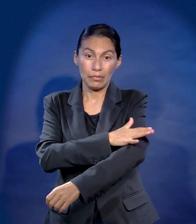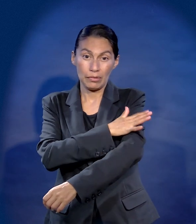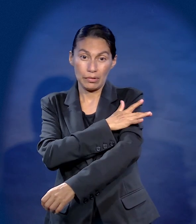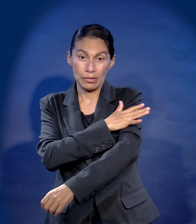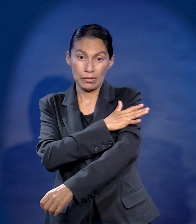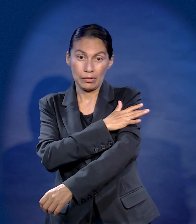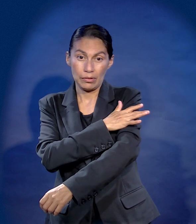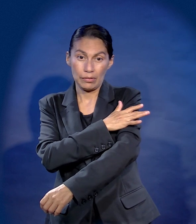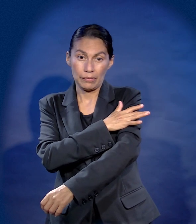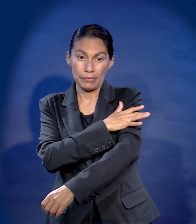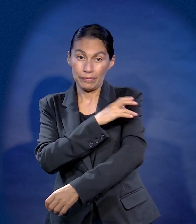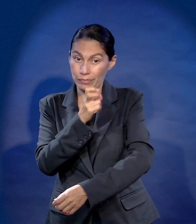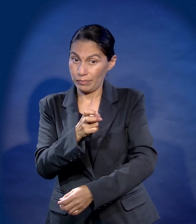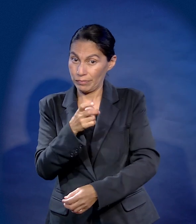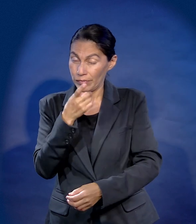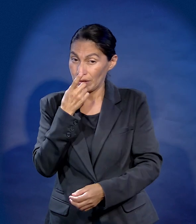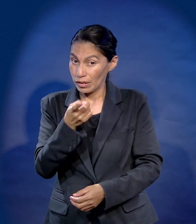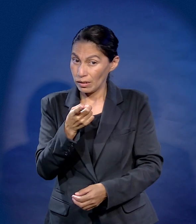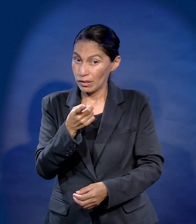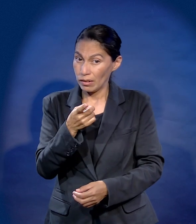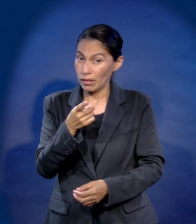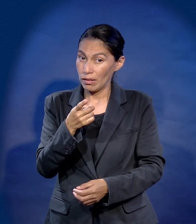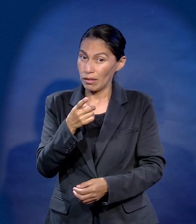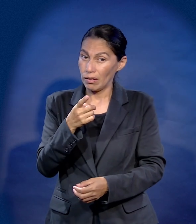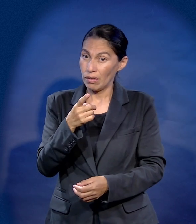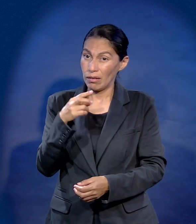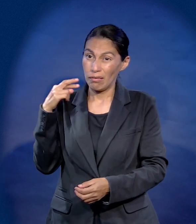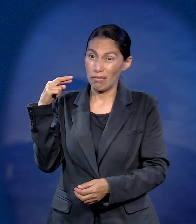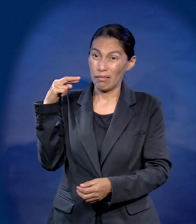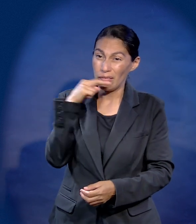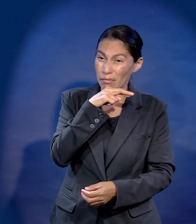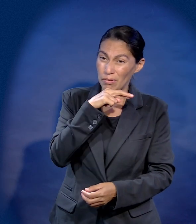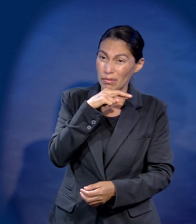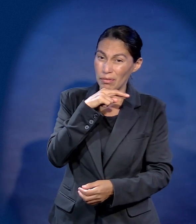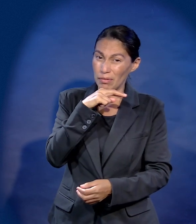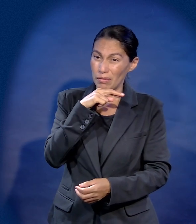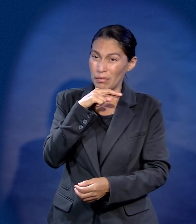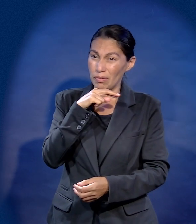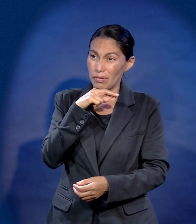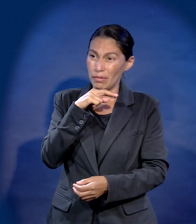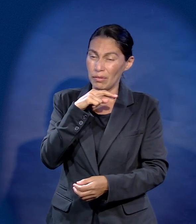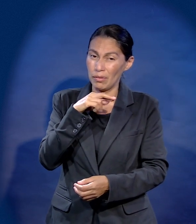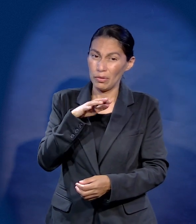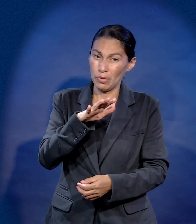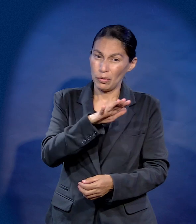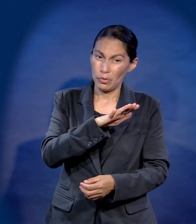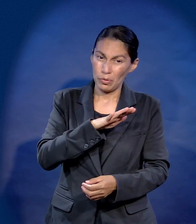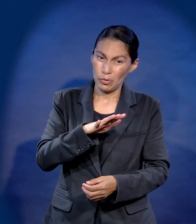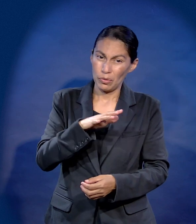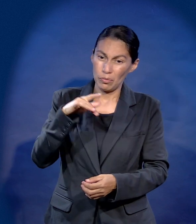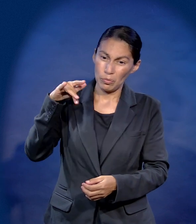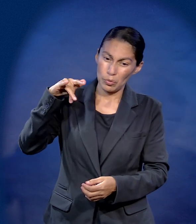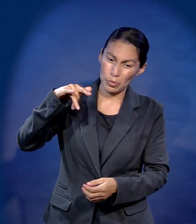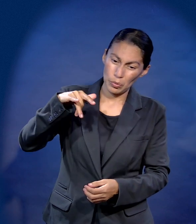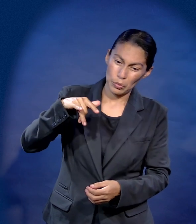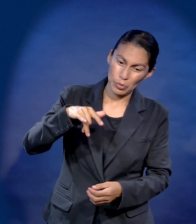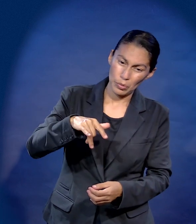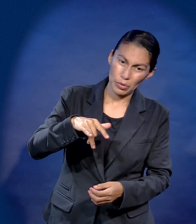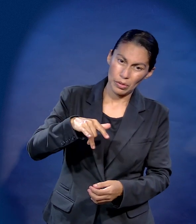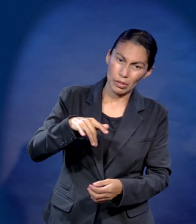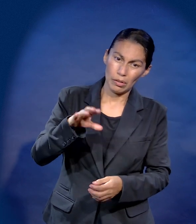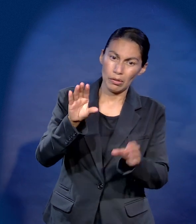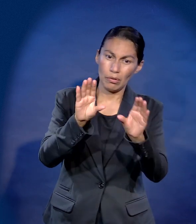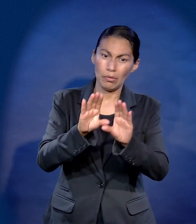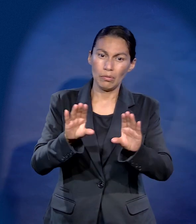que decía que en caso de pérdida de velocidad y altura del avión, la computadora